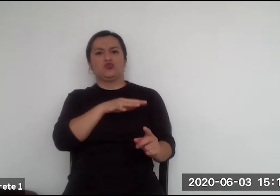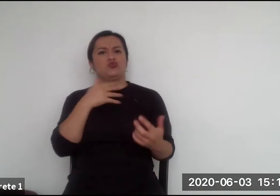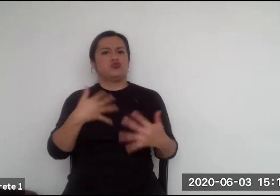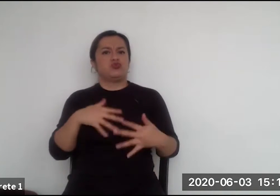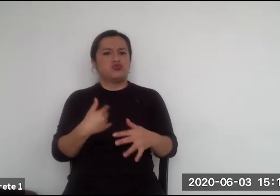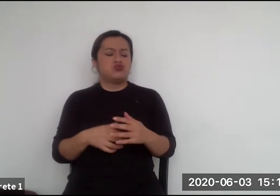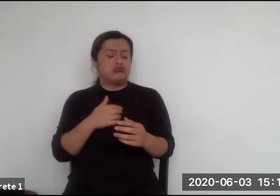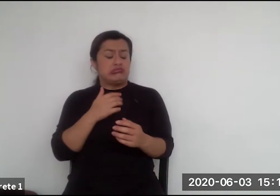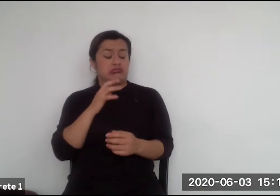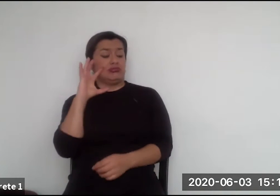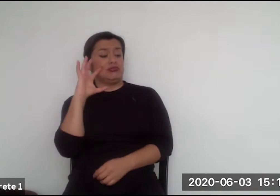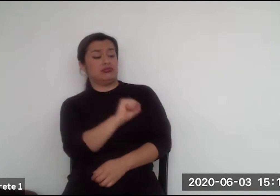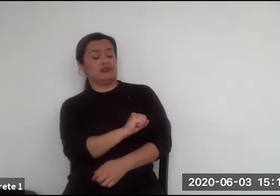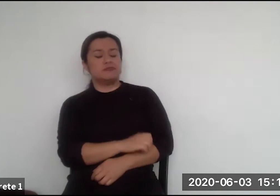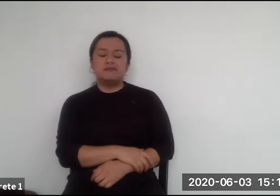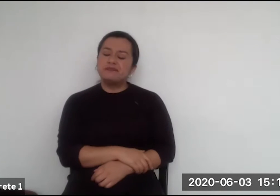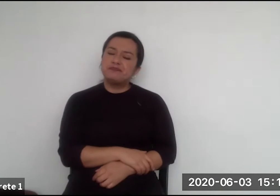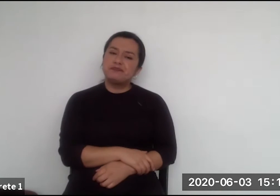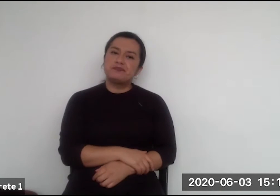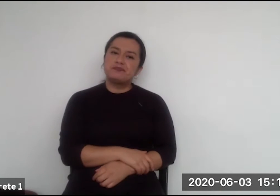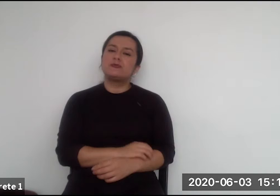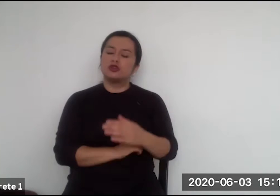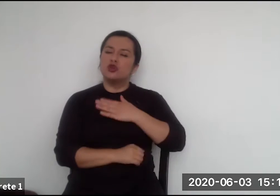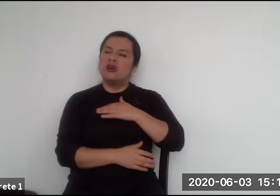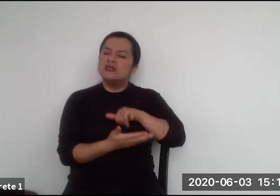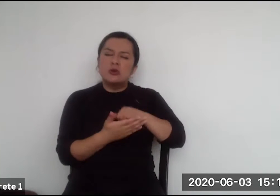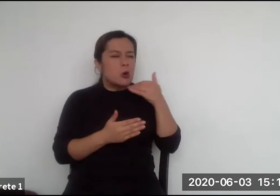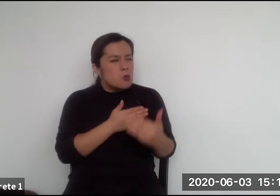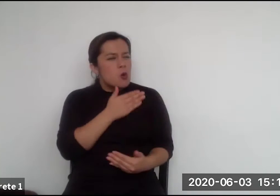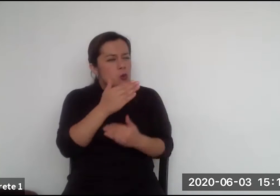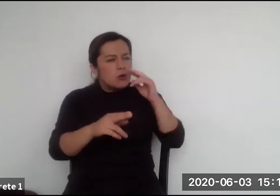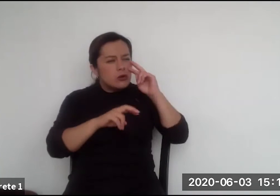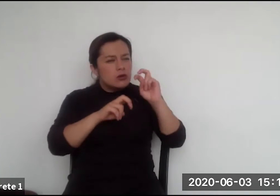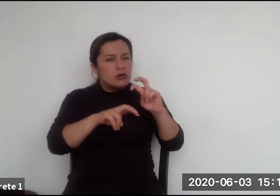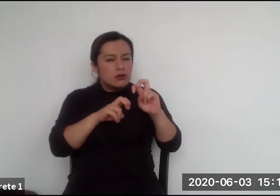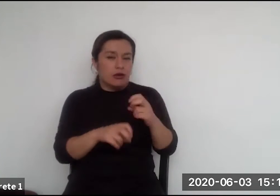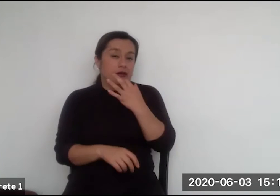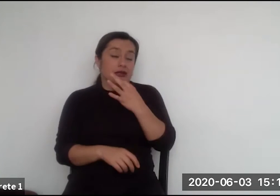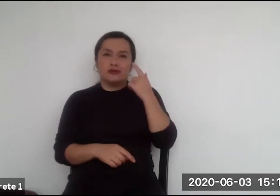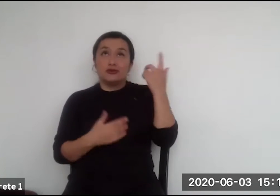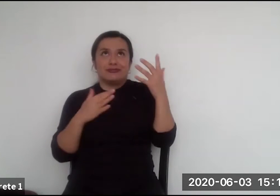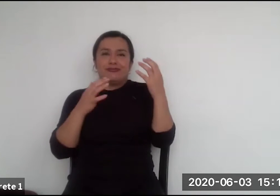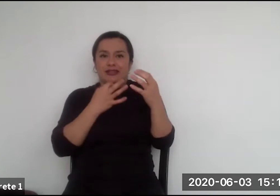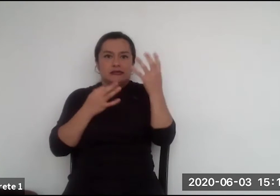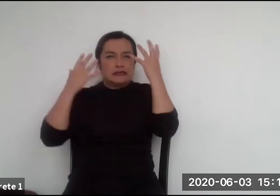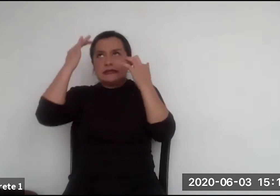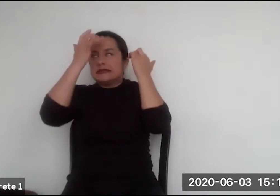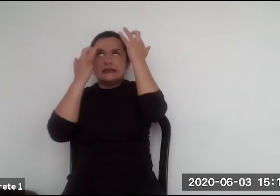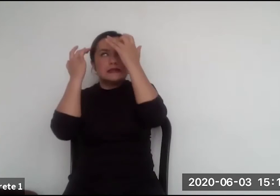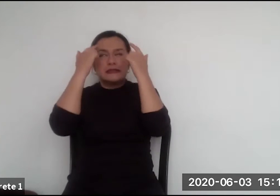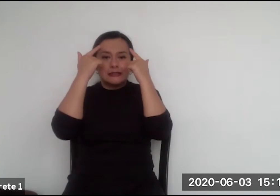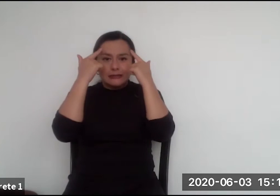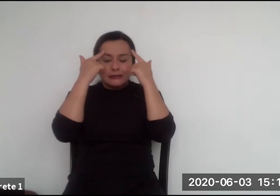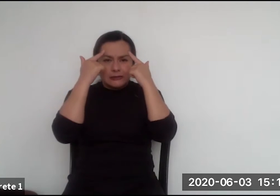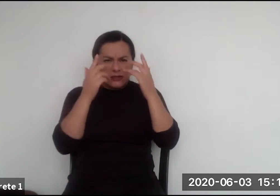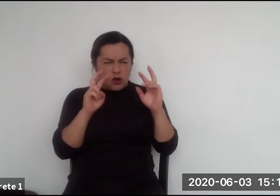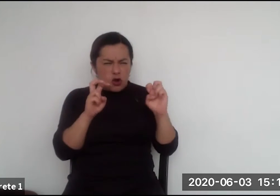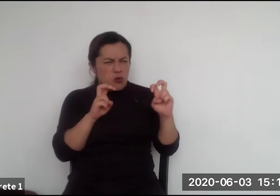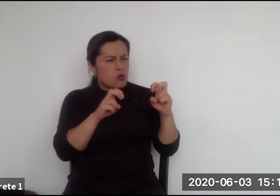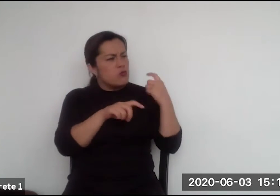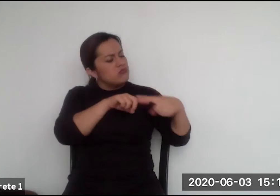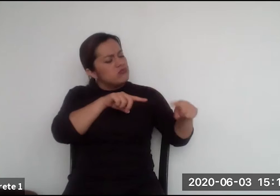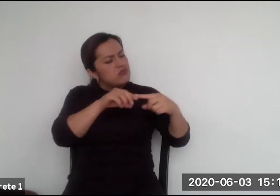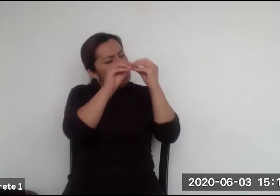Hemos rastreado, por ejemplo, ya estoy como empeliculada con esta búsqueda de los confinamientos